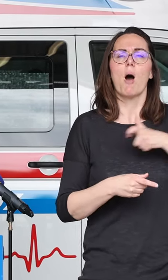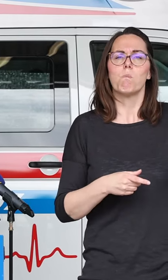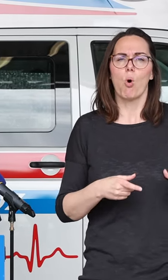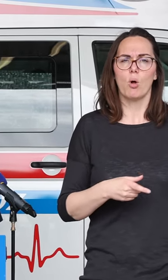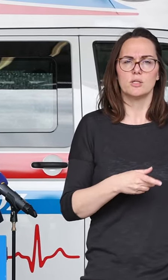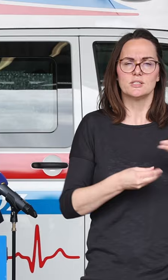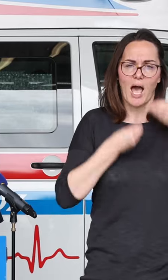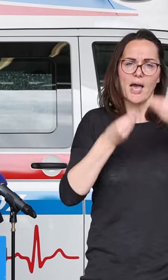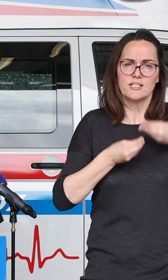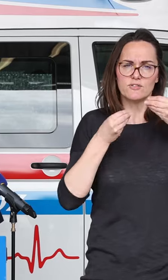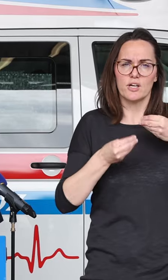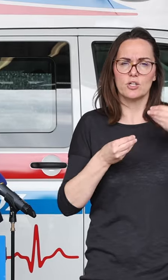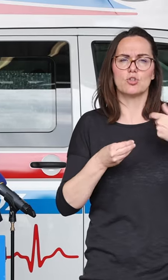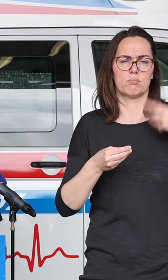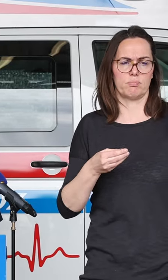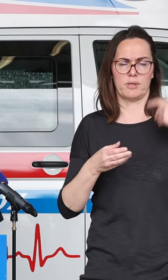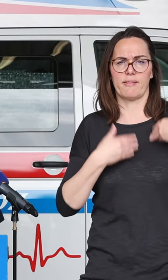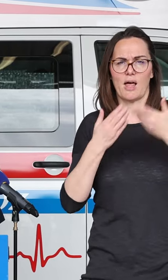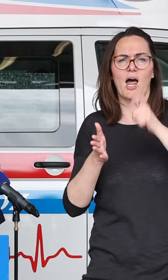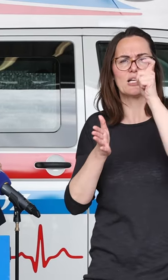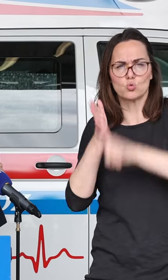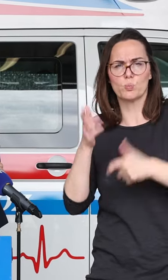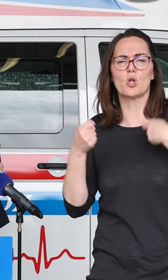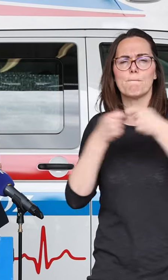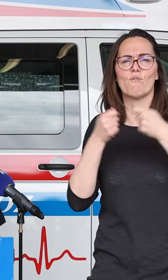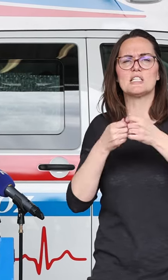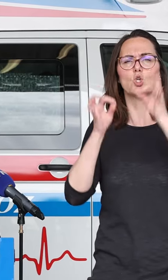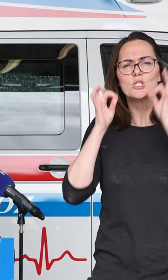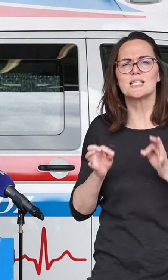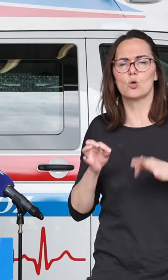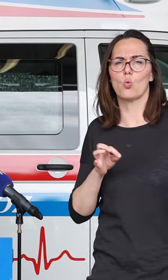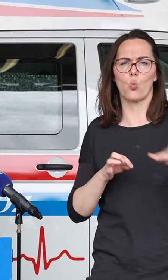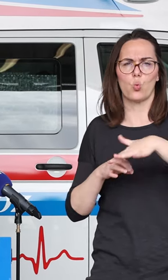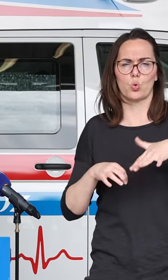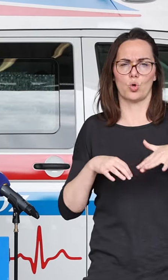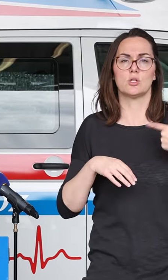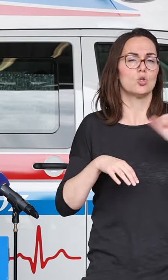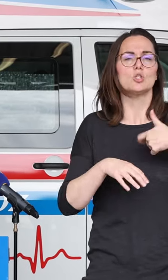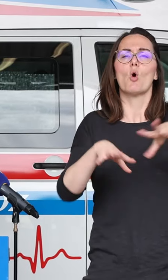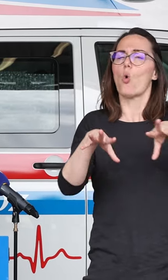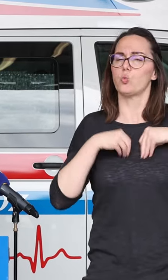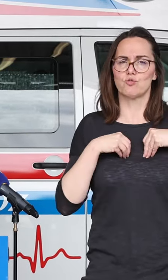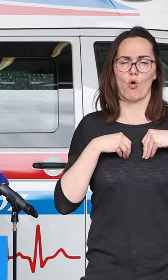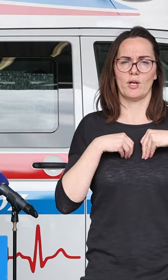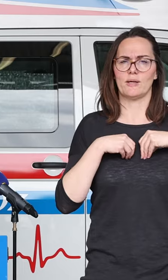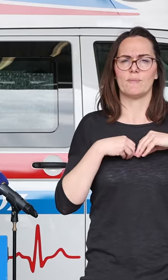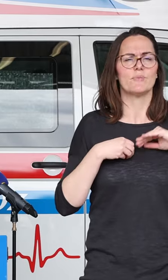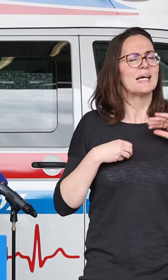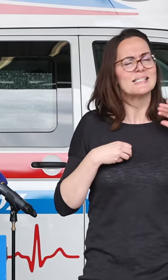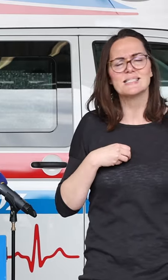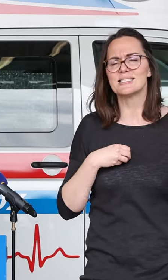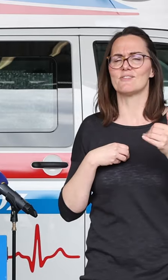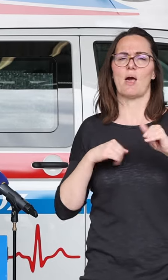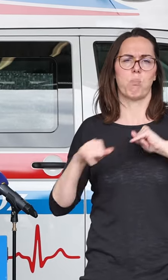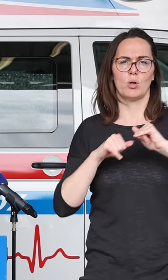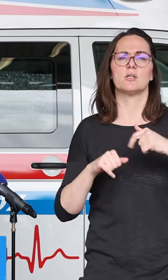uprave Zagrebačke je u gradskoj skupštini o sigurnosti građana, znači javnoj sigurnosti, usvojeno jednoglasno. Znači sve političke opcije